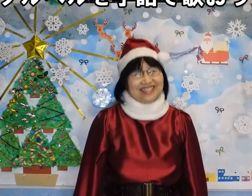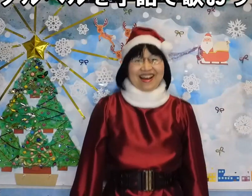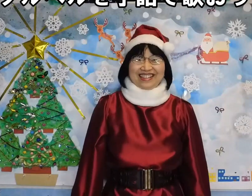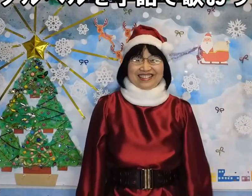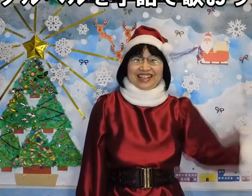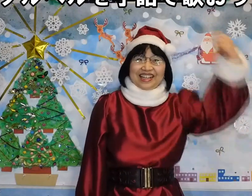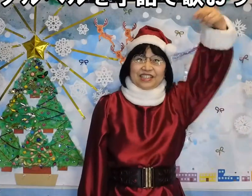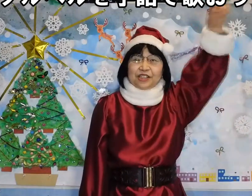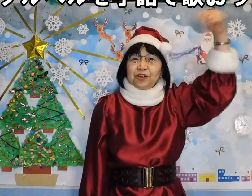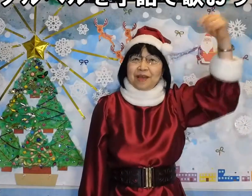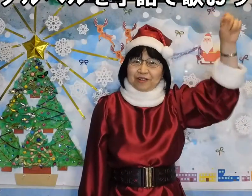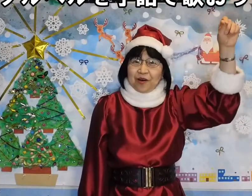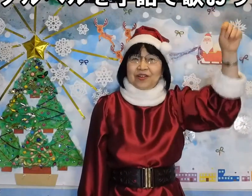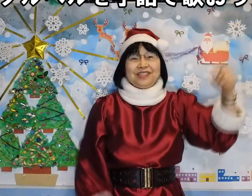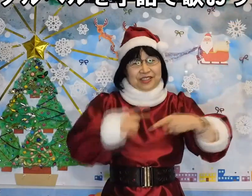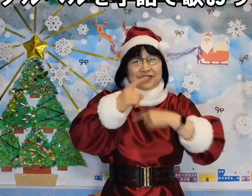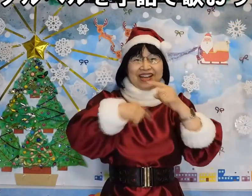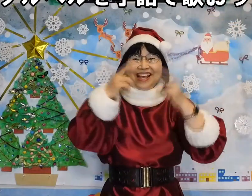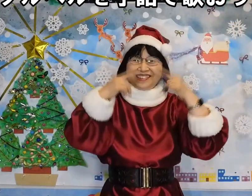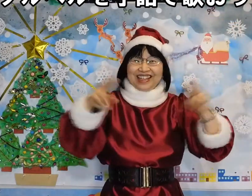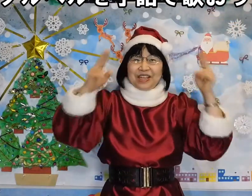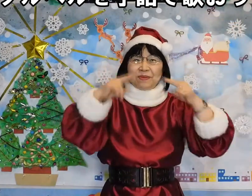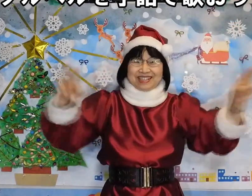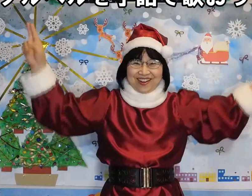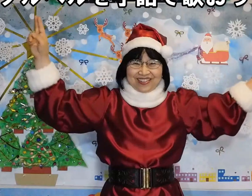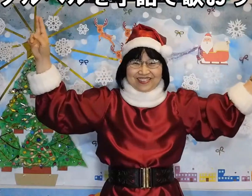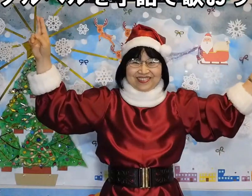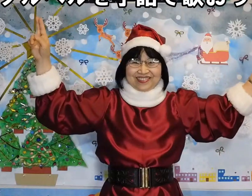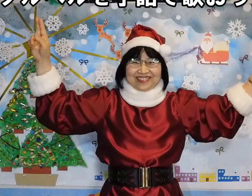にちは。ジングルベルを手話で歌ってみましょう。